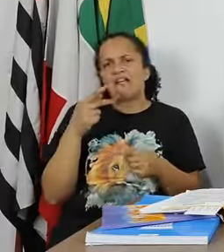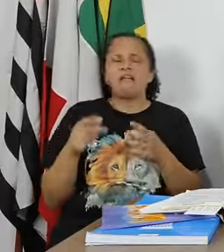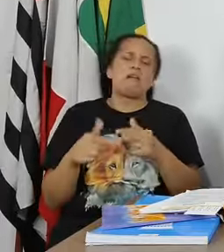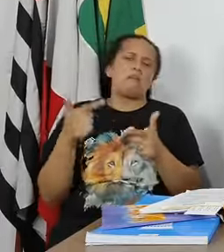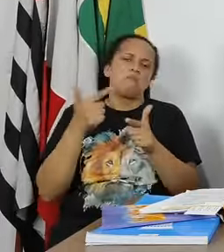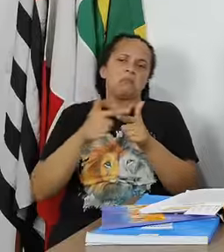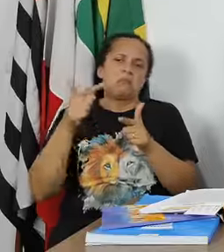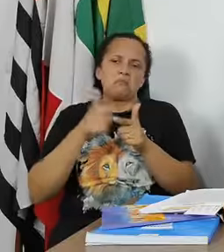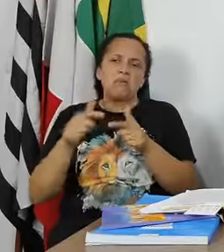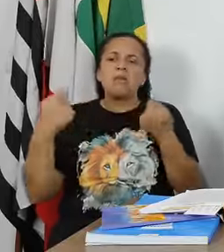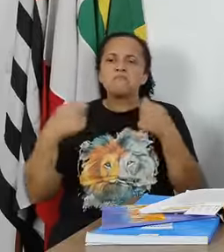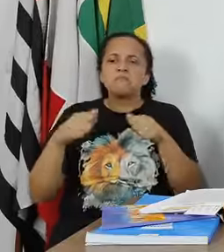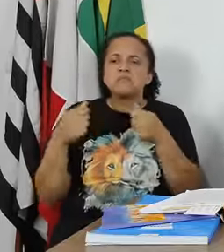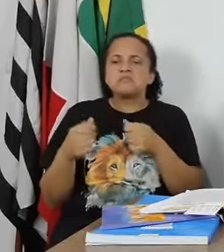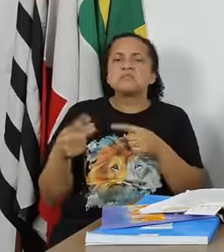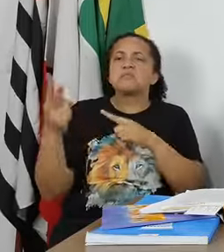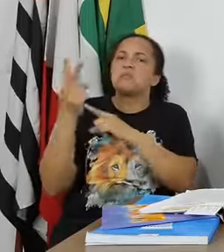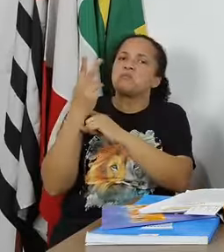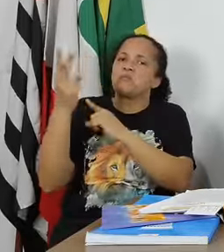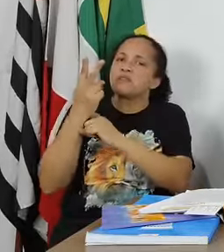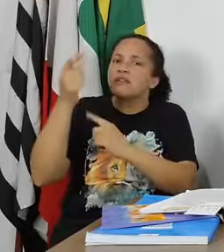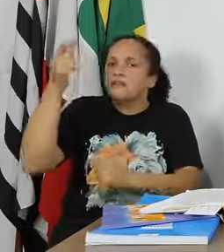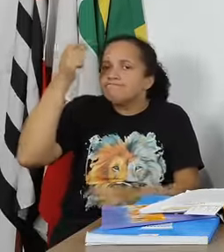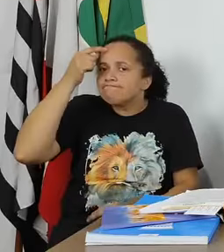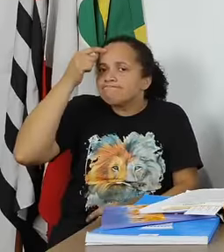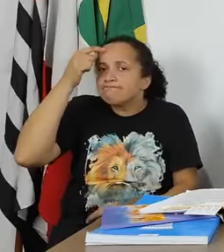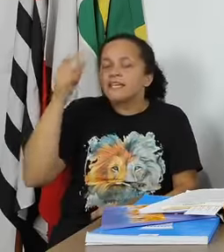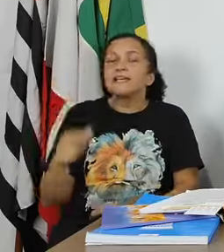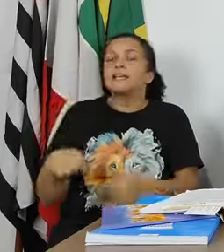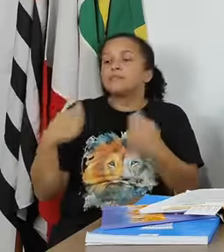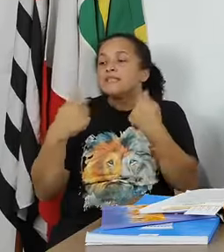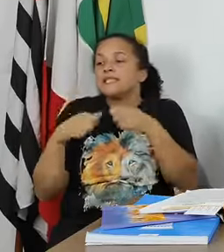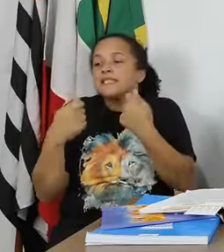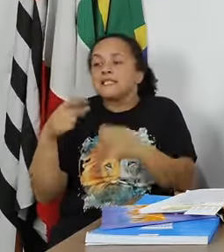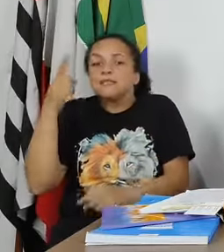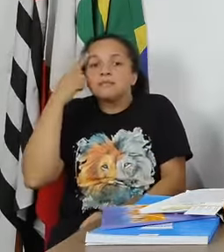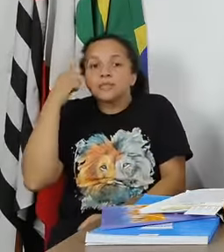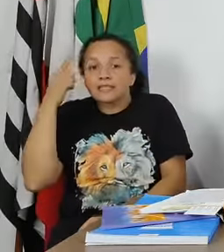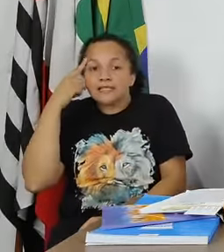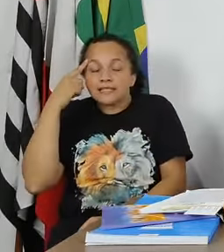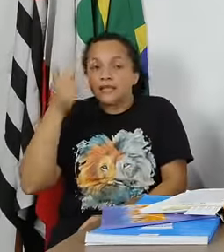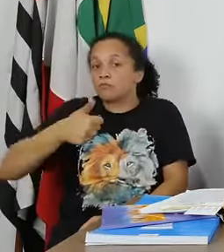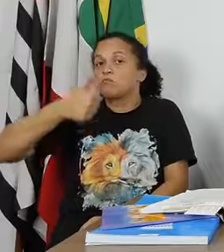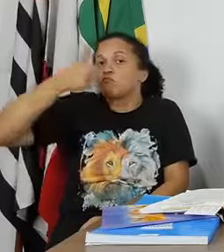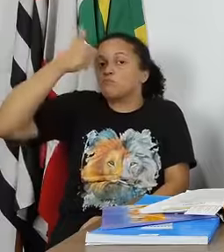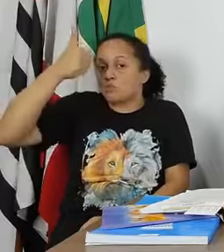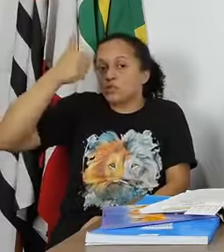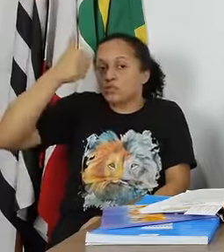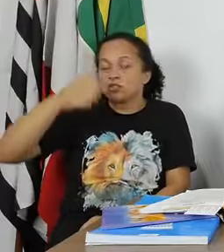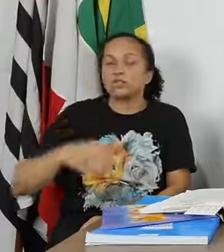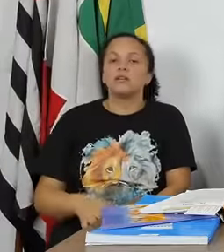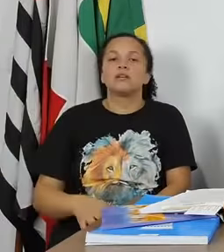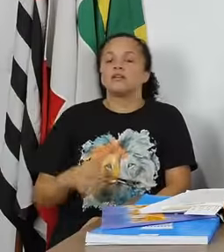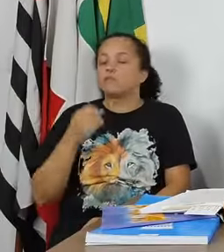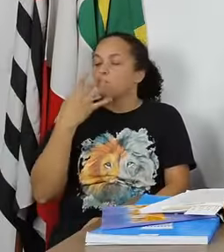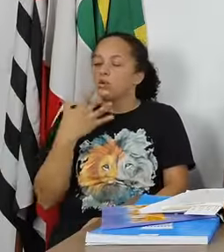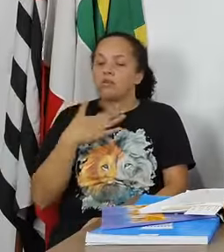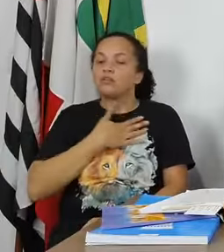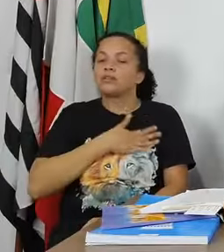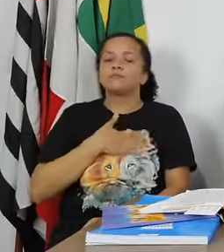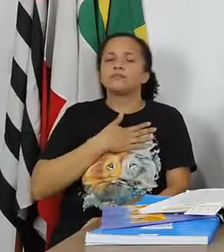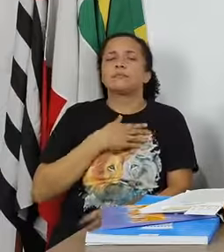que a gente tem que proteger a mente, nós temos que pensar em coisas boas, agradáveis, né? Mas como